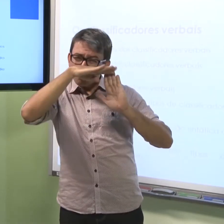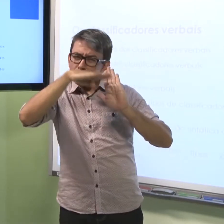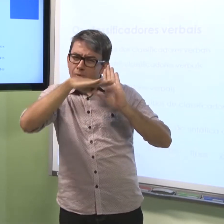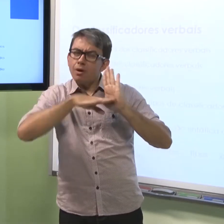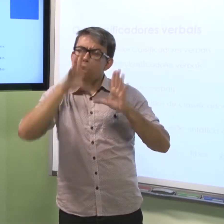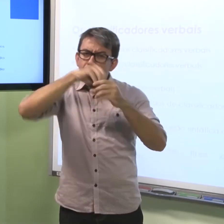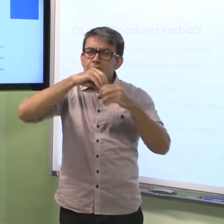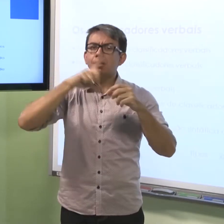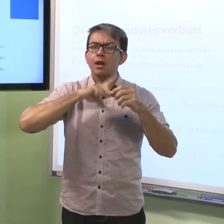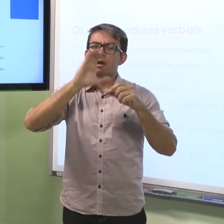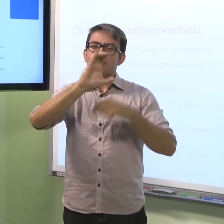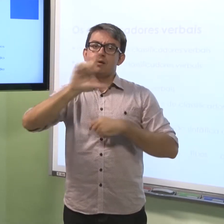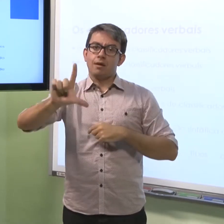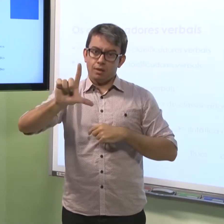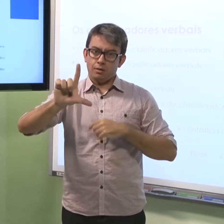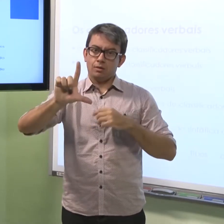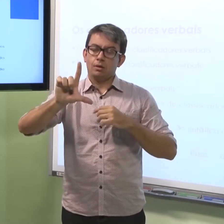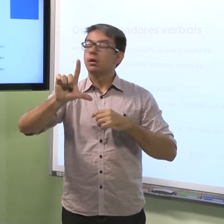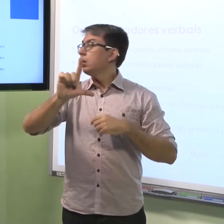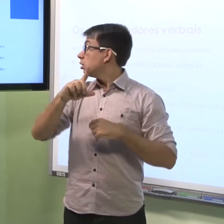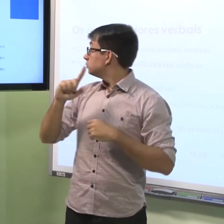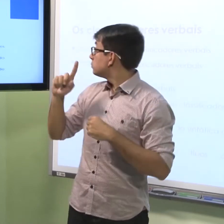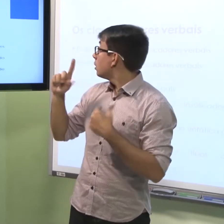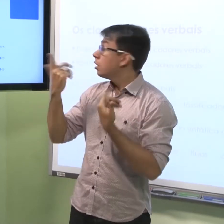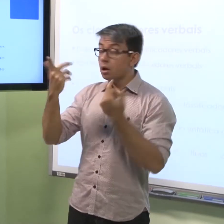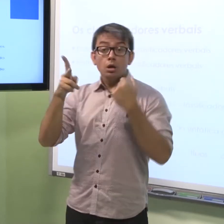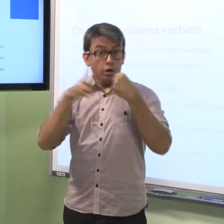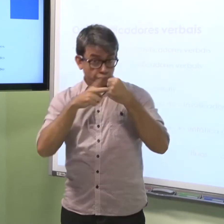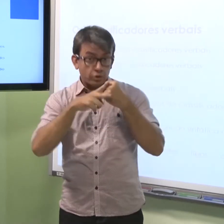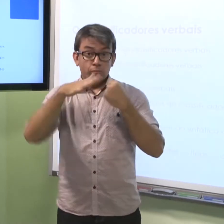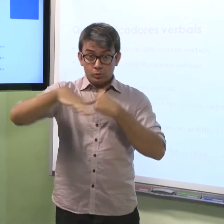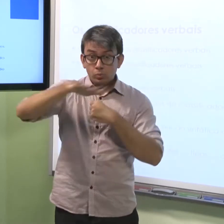à propriedade dos classificadores.